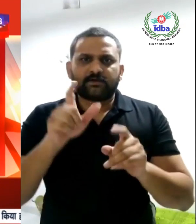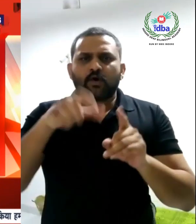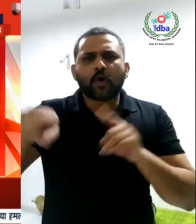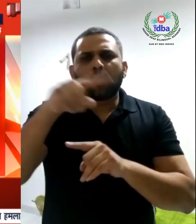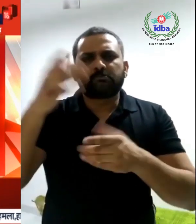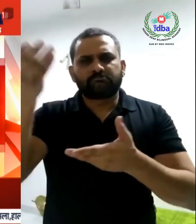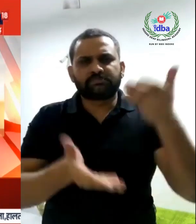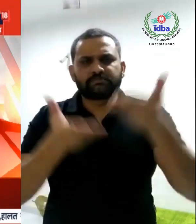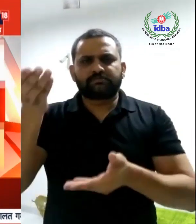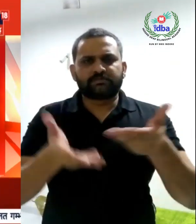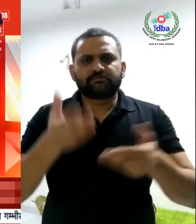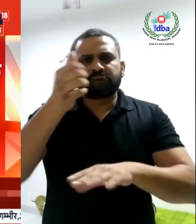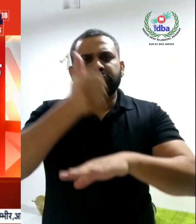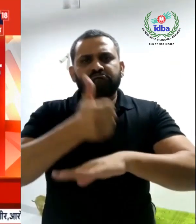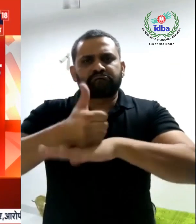हमारे यहां लग सकेंगे।